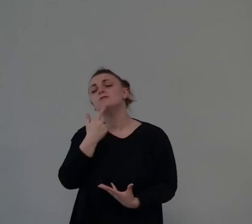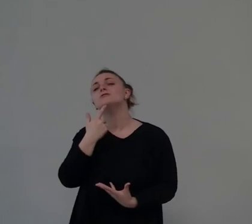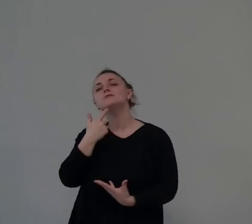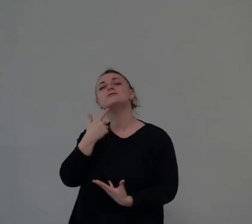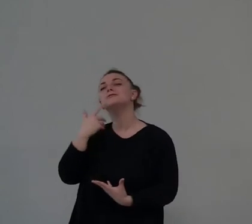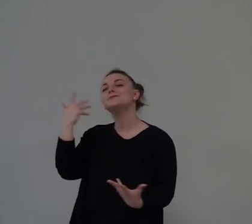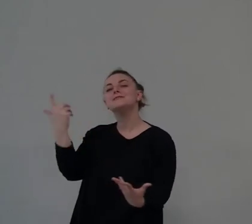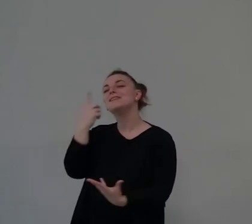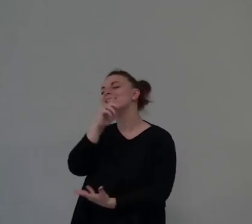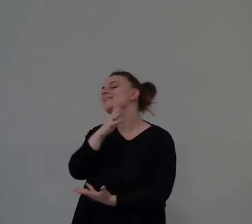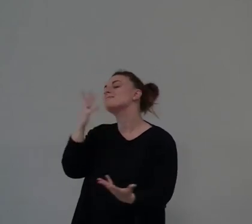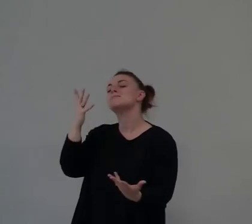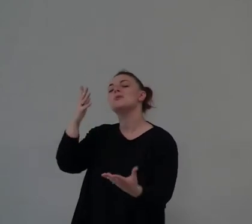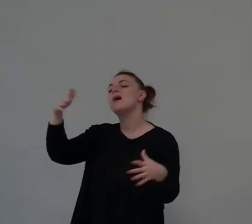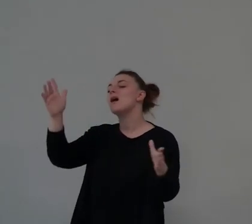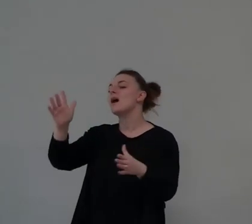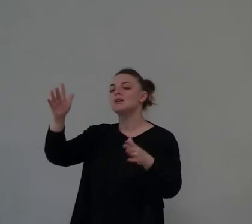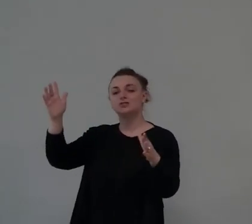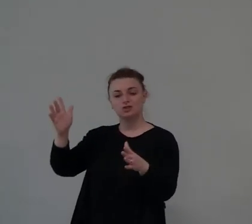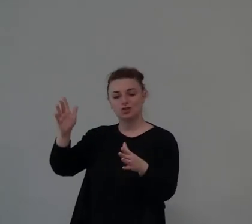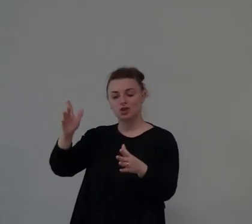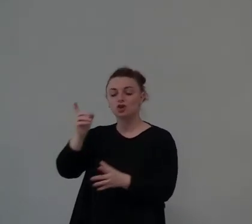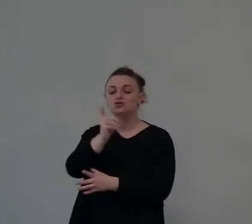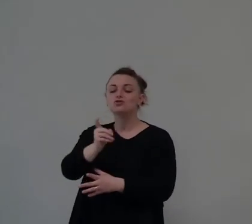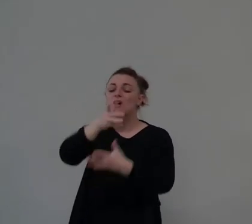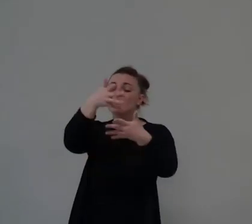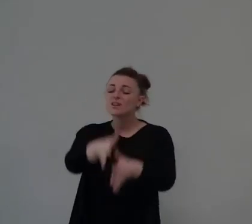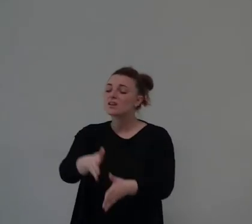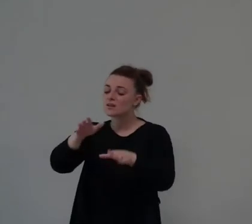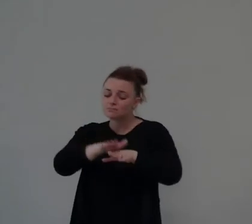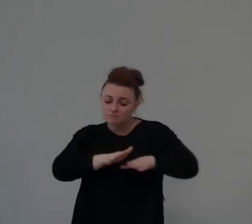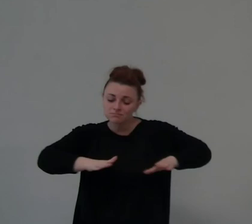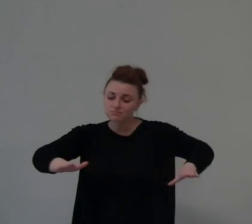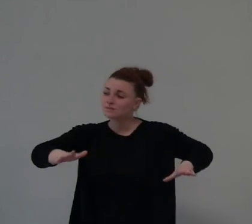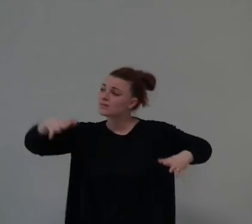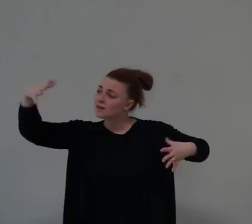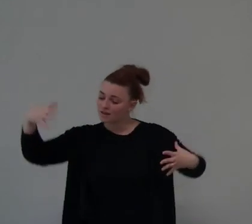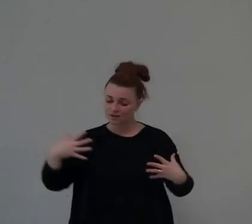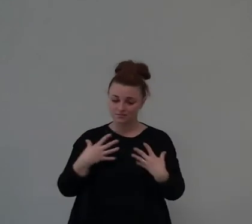me nell'ultimo giorno. Questo lo prego nel tuo santo nome, Signore Gesù.